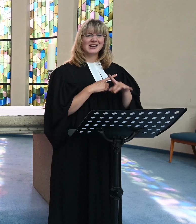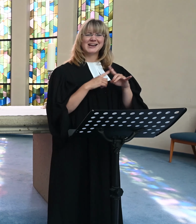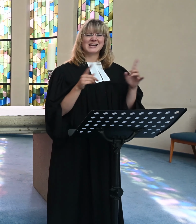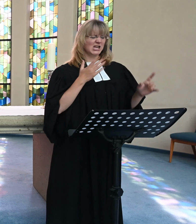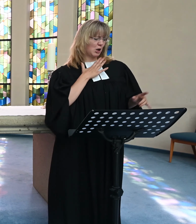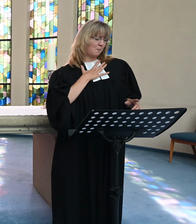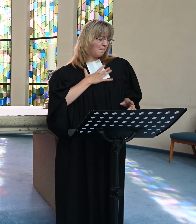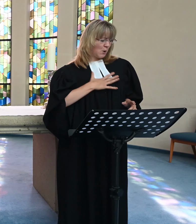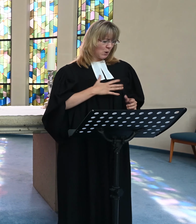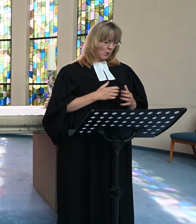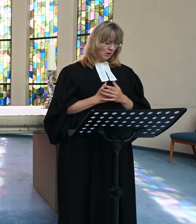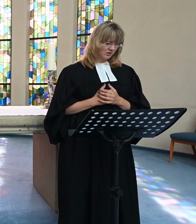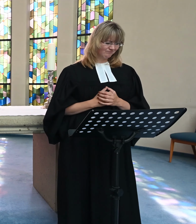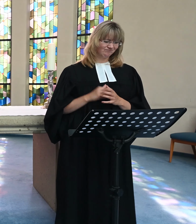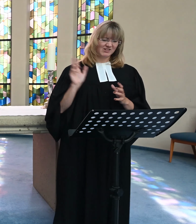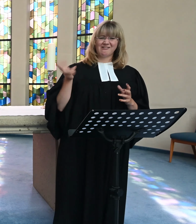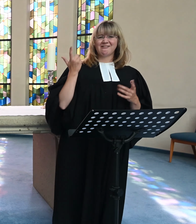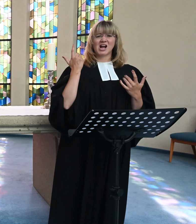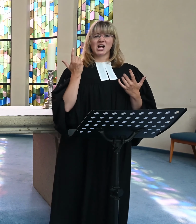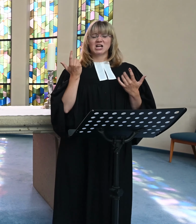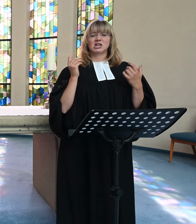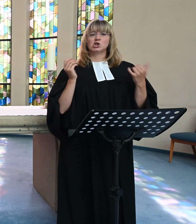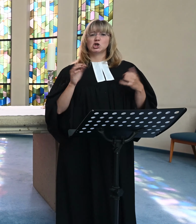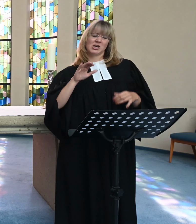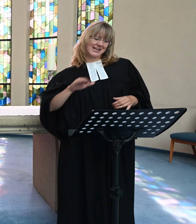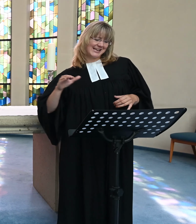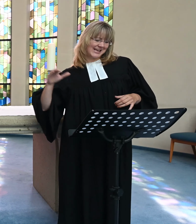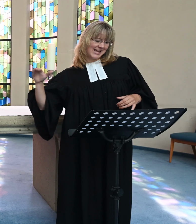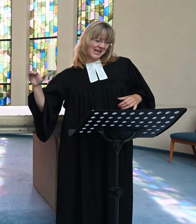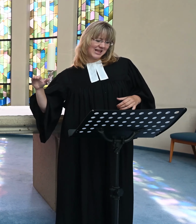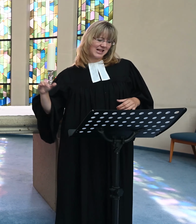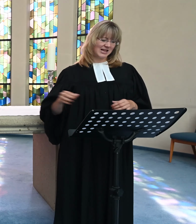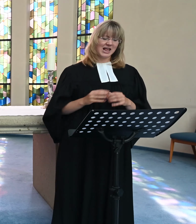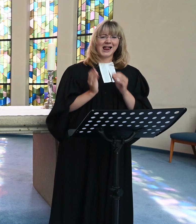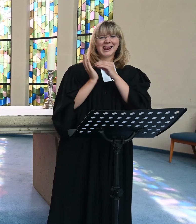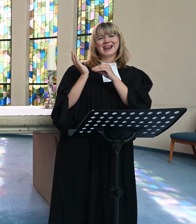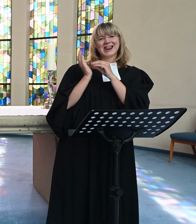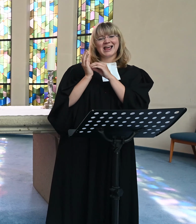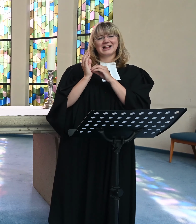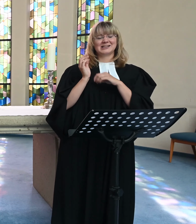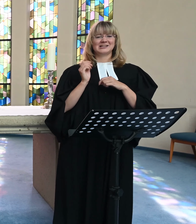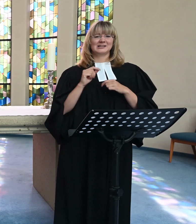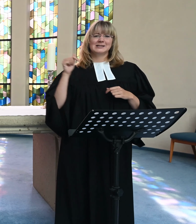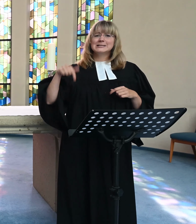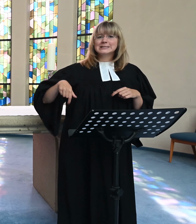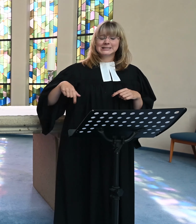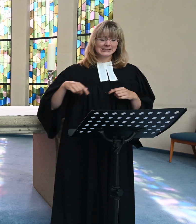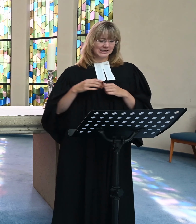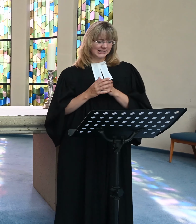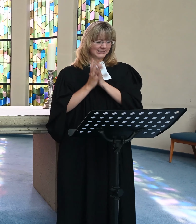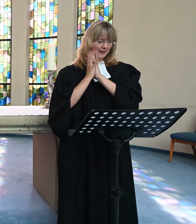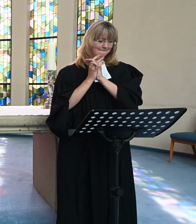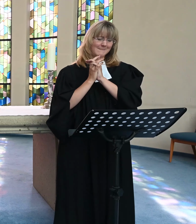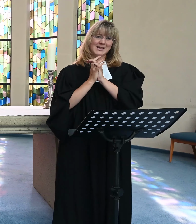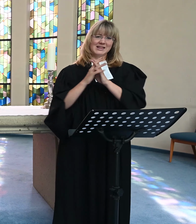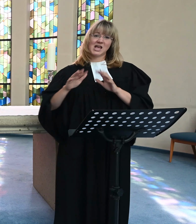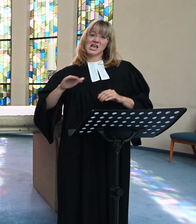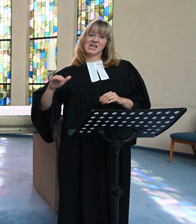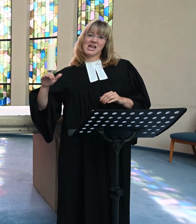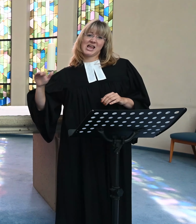zum ersten Treffen. Ein Gebet, das immer noch über die Lippen geht, wenn der Kopf vieles